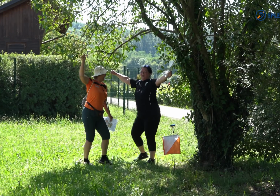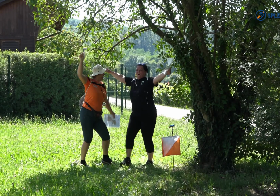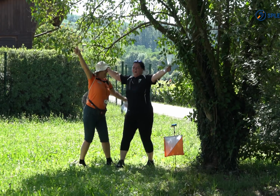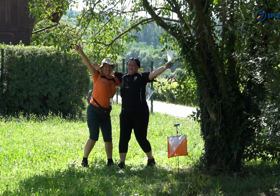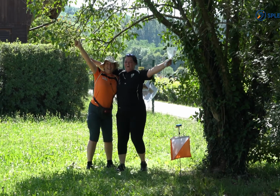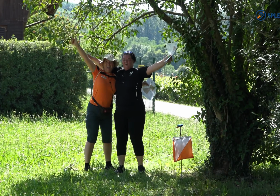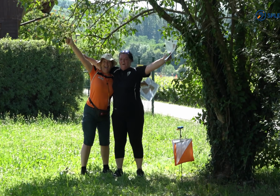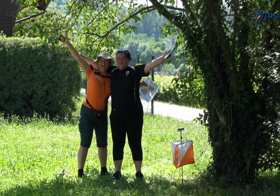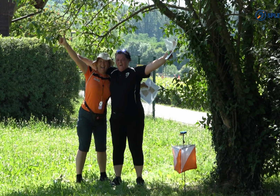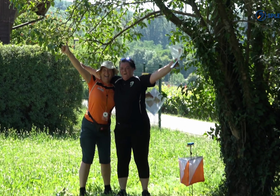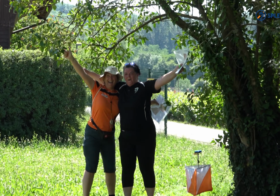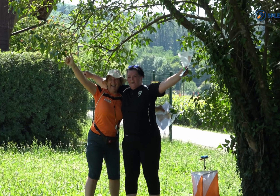bo.